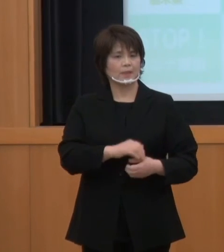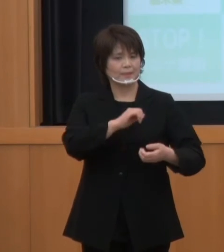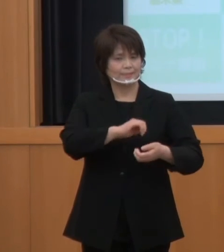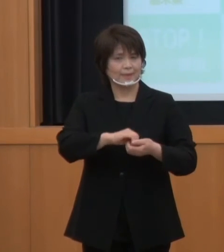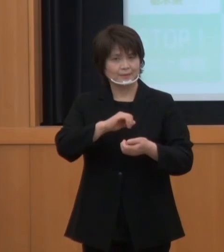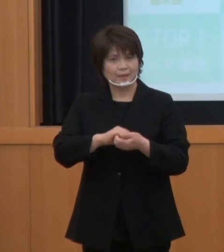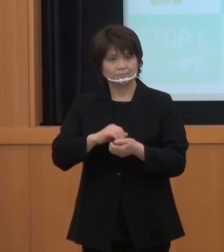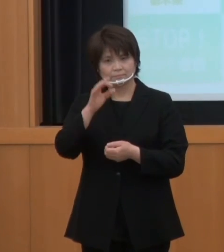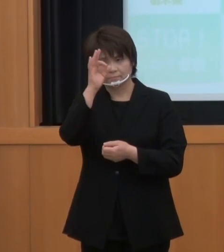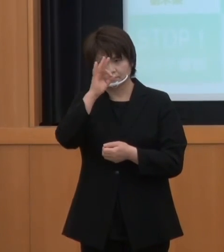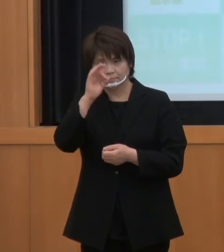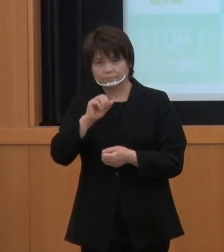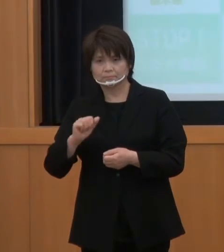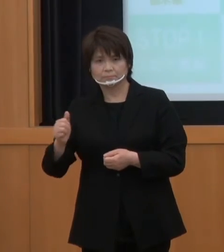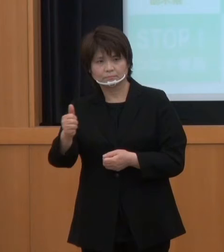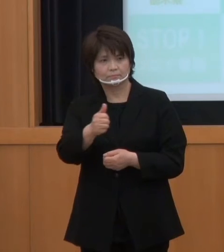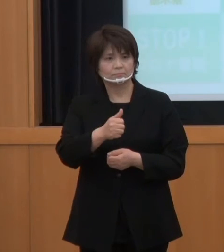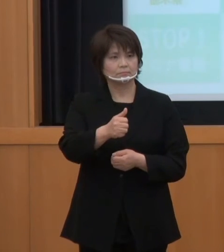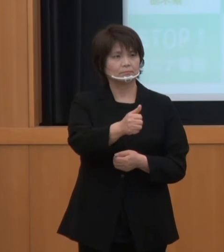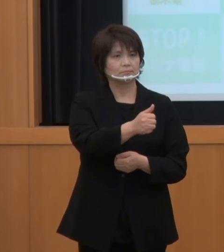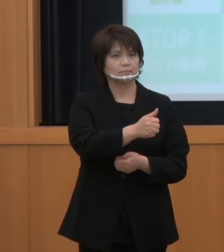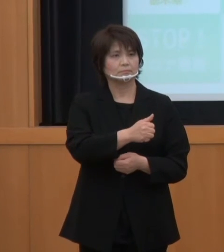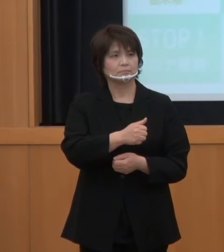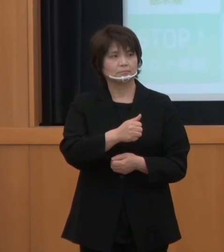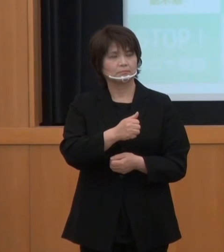回りも考えていたっけ。